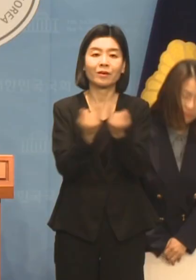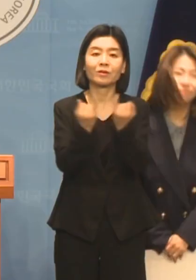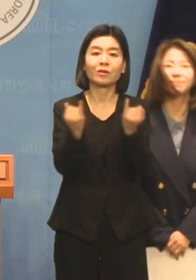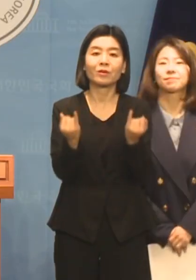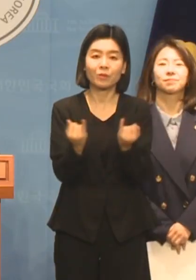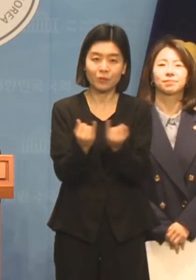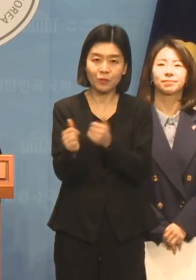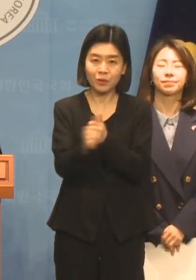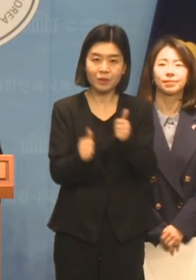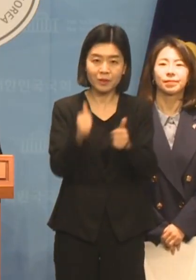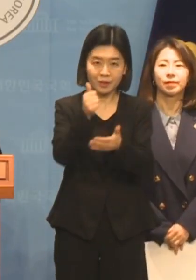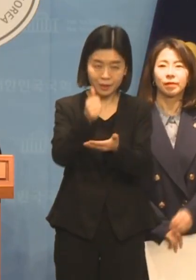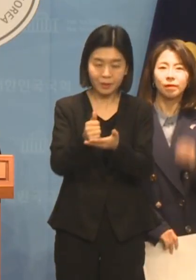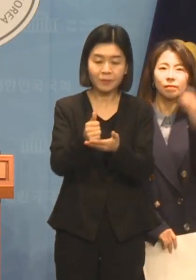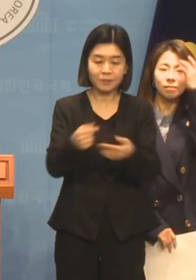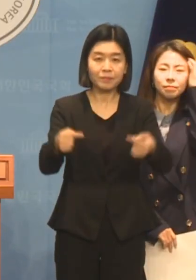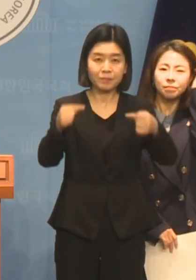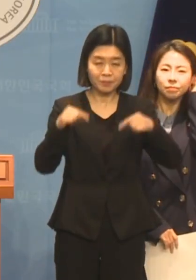계십니다.